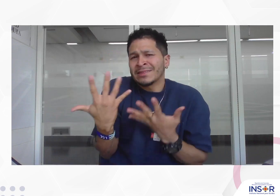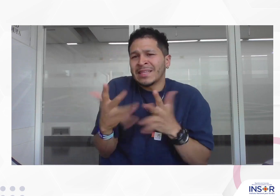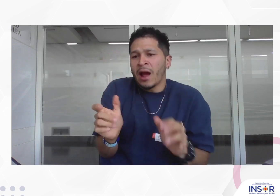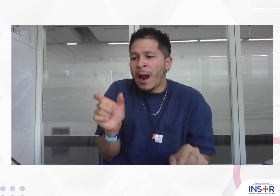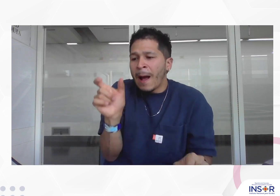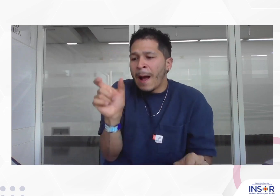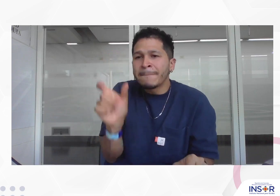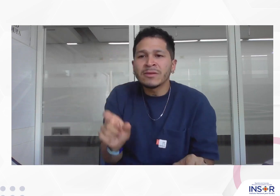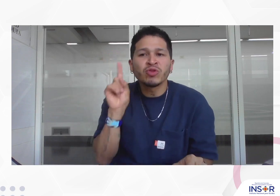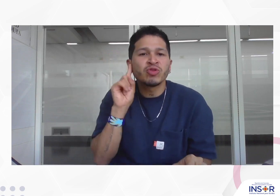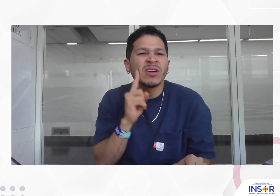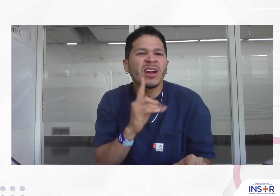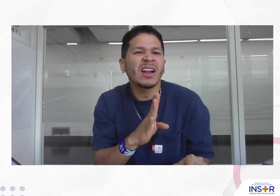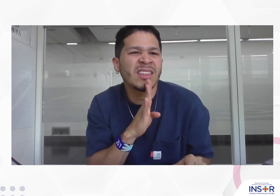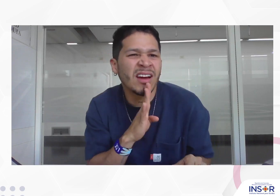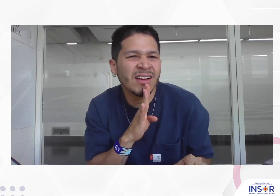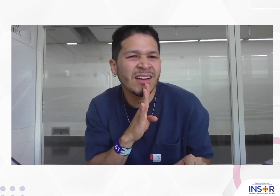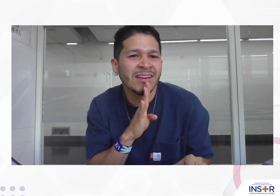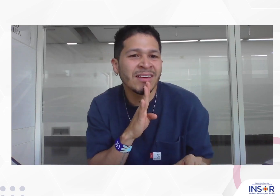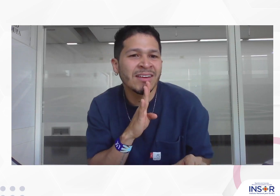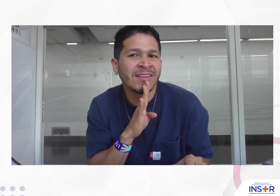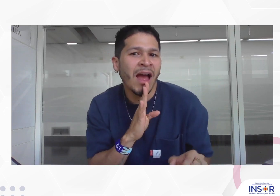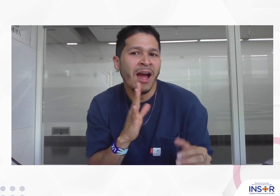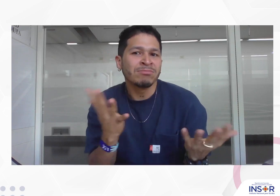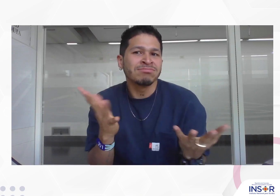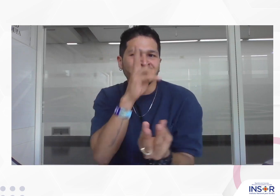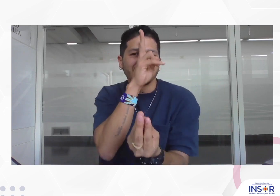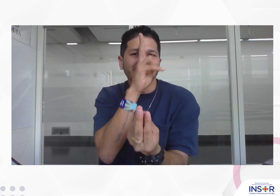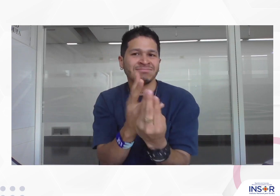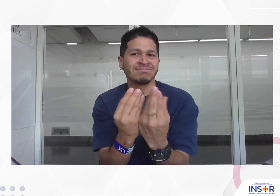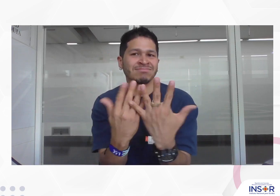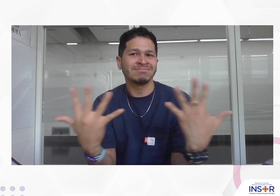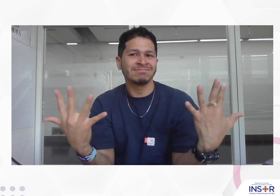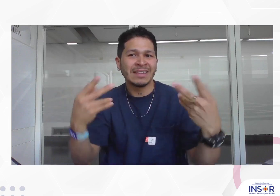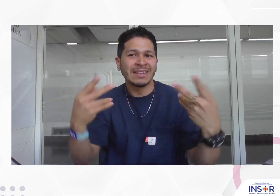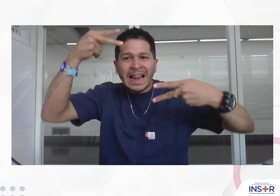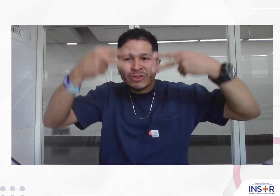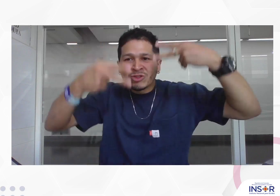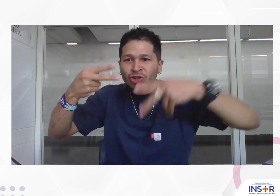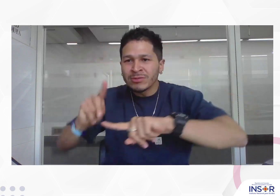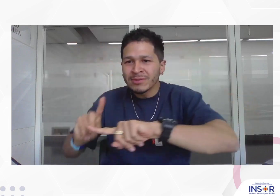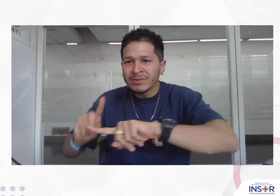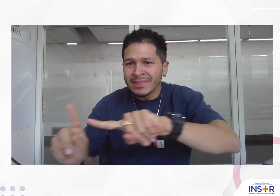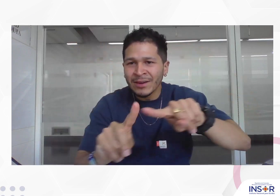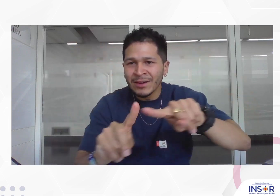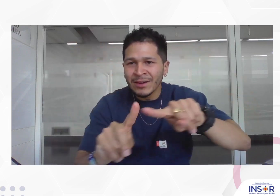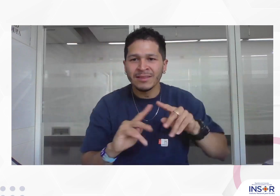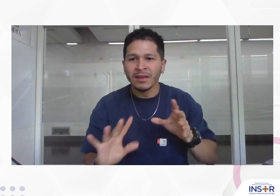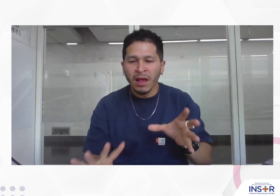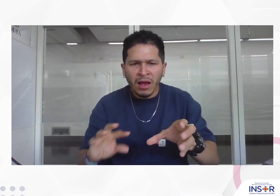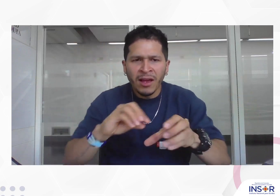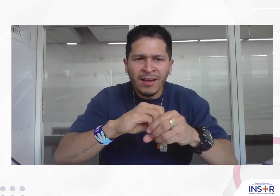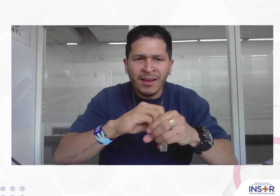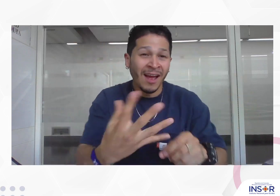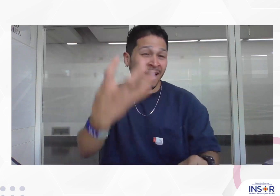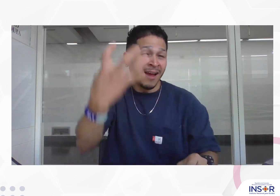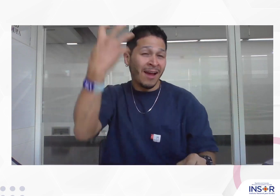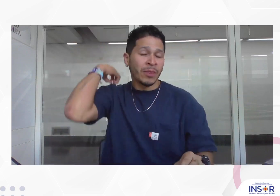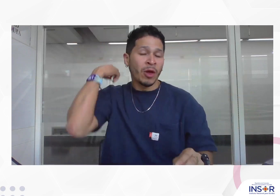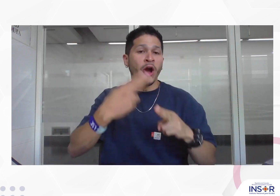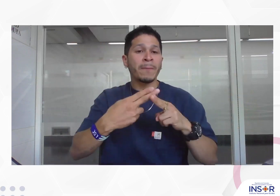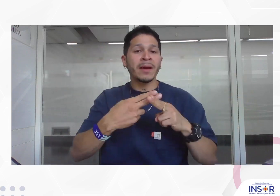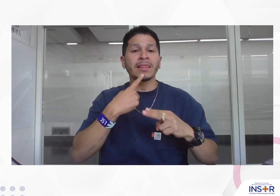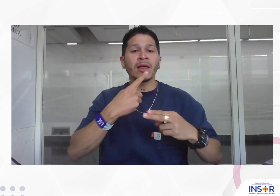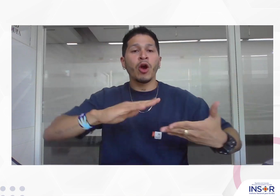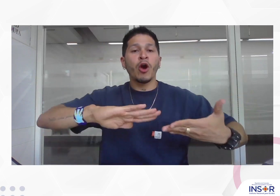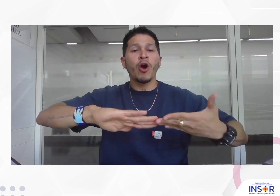esa diversidad de las personas sordas. ¿Quiénes son las personas sordas? Y allí entramos a ver esa gran